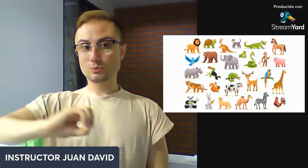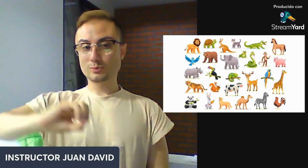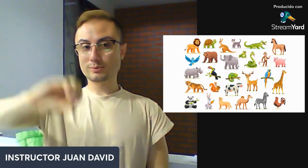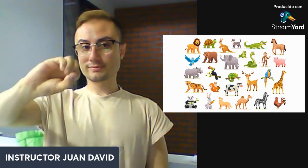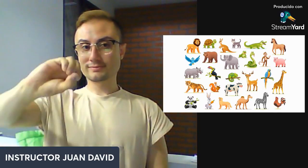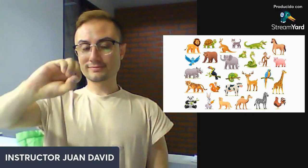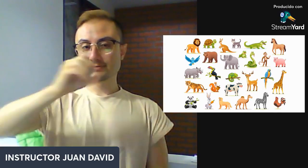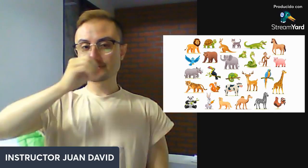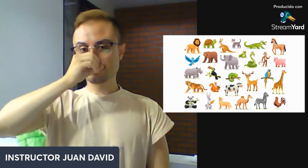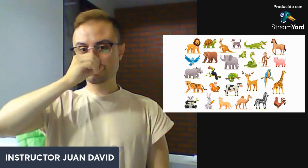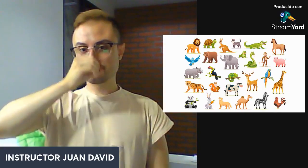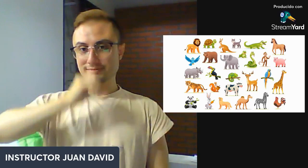Elefante.